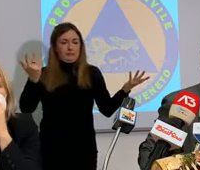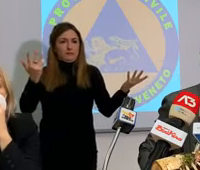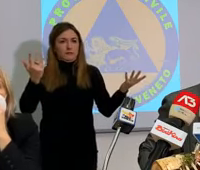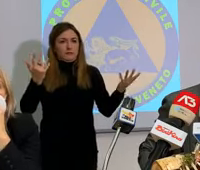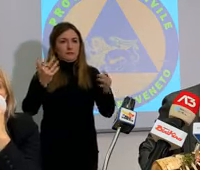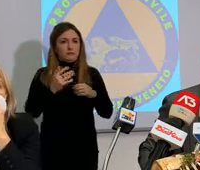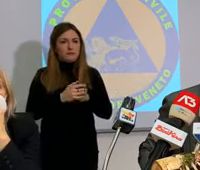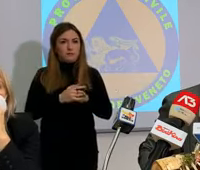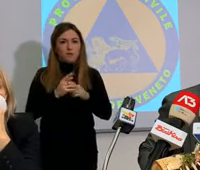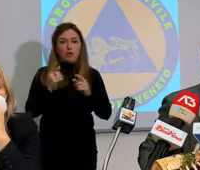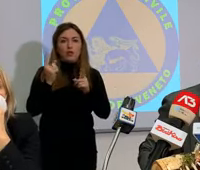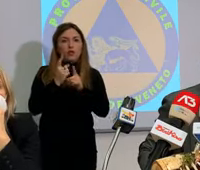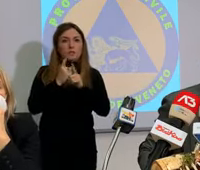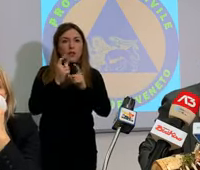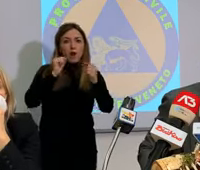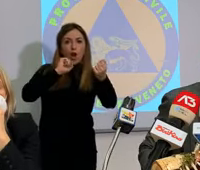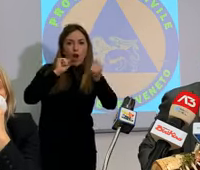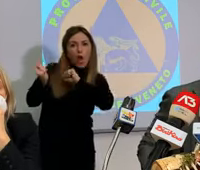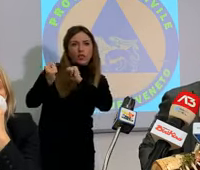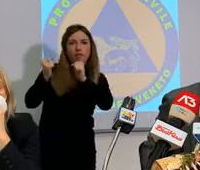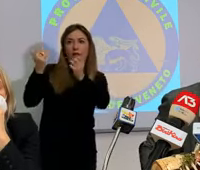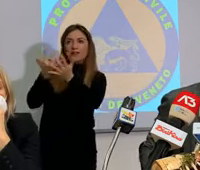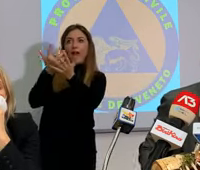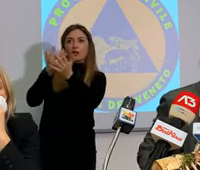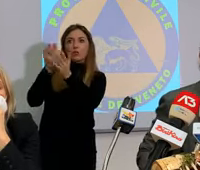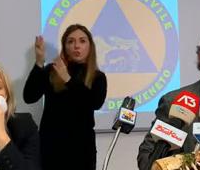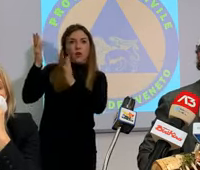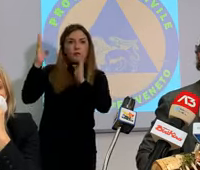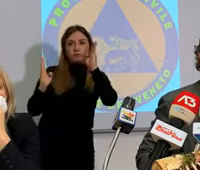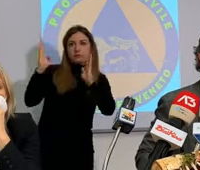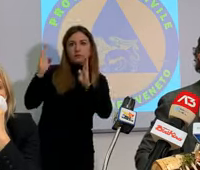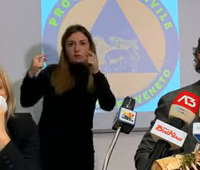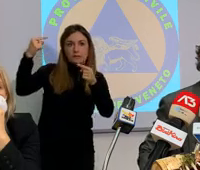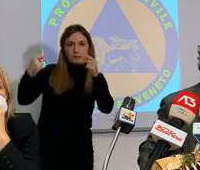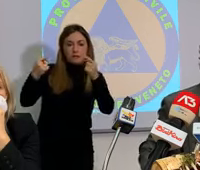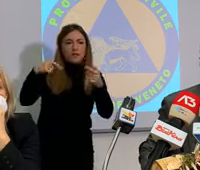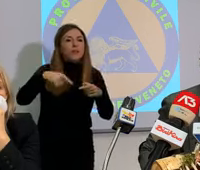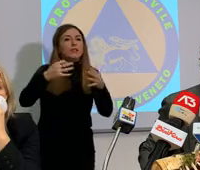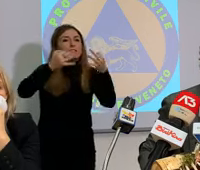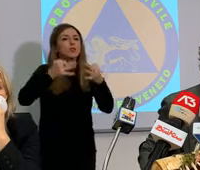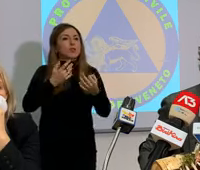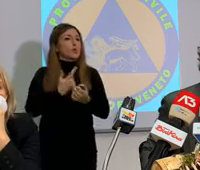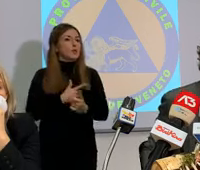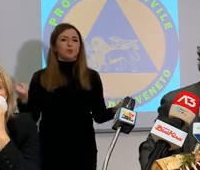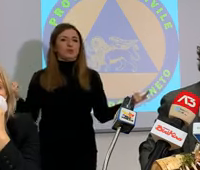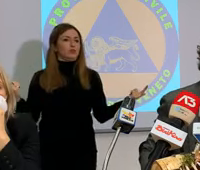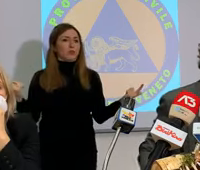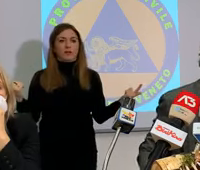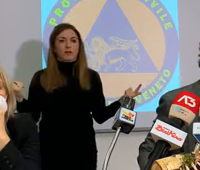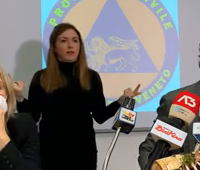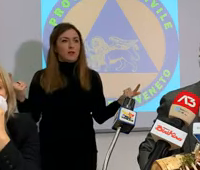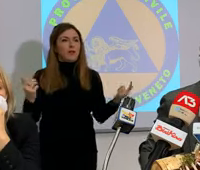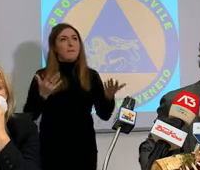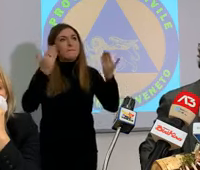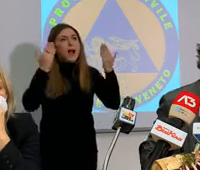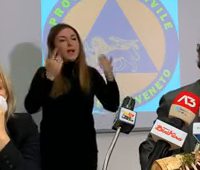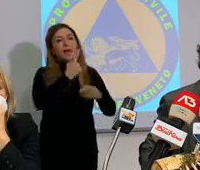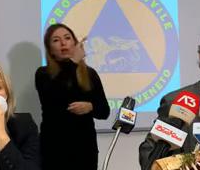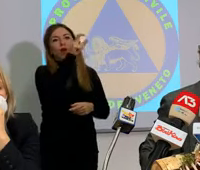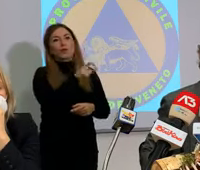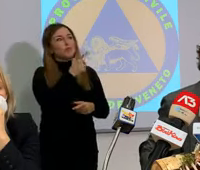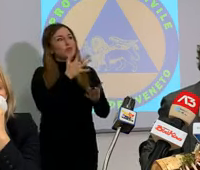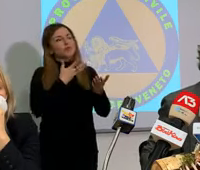di un rapporto con la natura cioè non è che abbiamo certezze qui di certezze non ne ha nessuno magari avessimo uno che le certezze